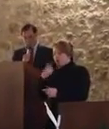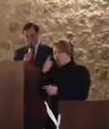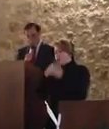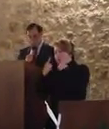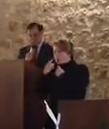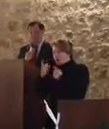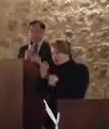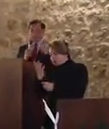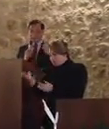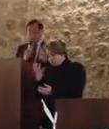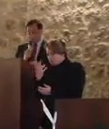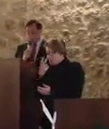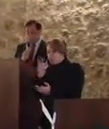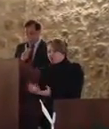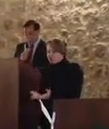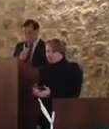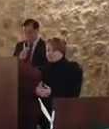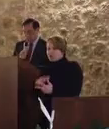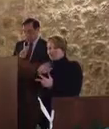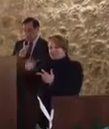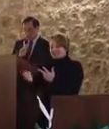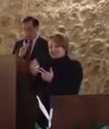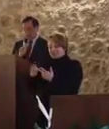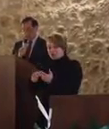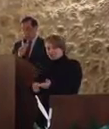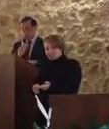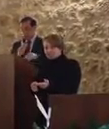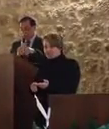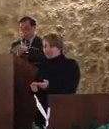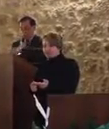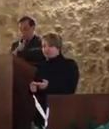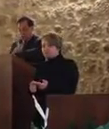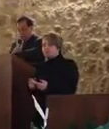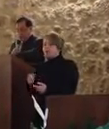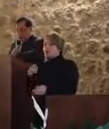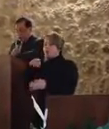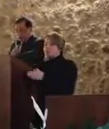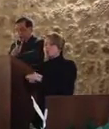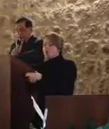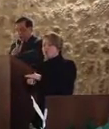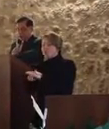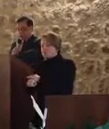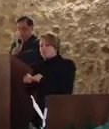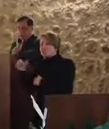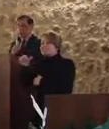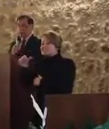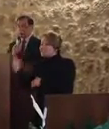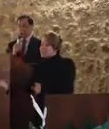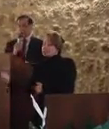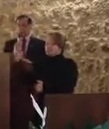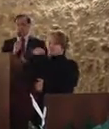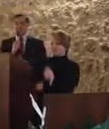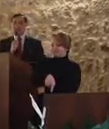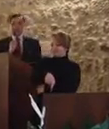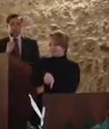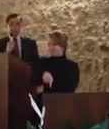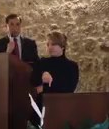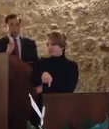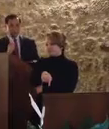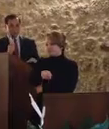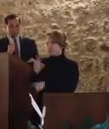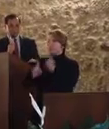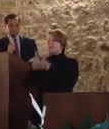immagini. Terza notizia, l'esodo dei profughi che vengono dalla Siria e che chiedono aiuto alla